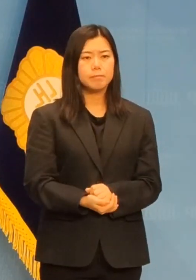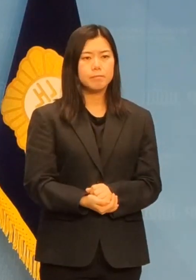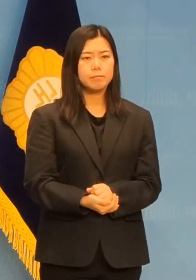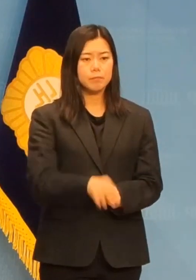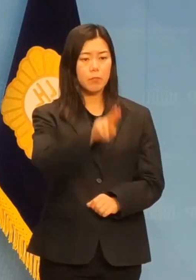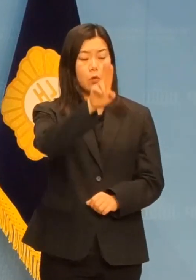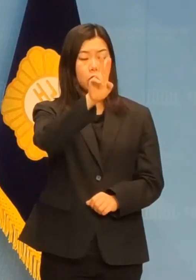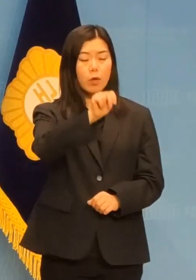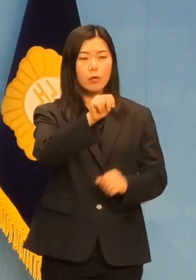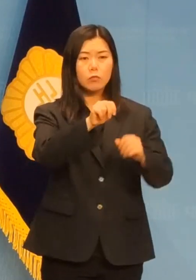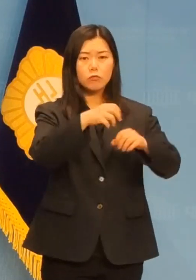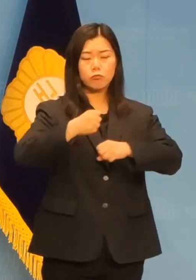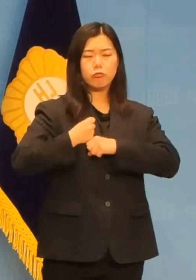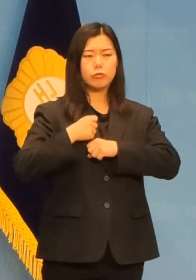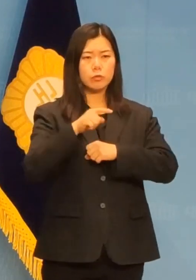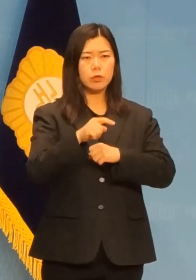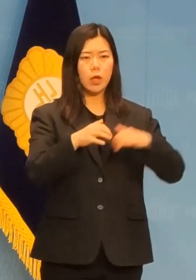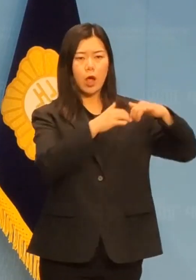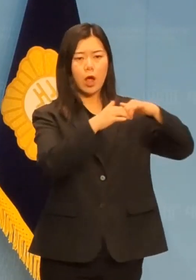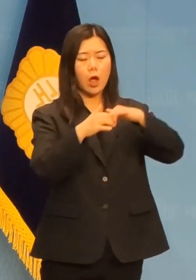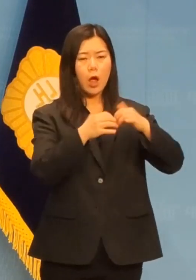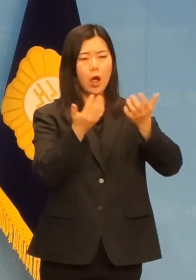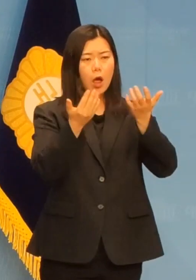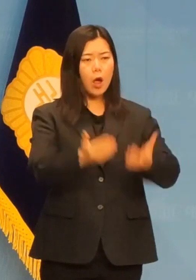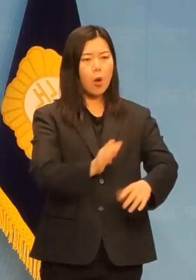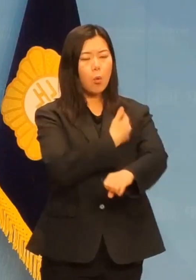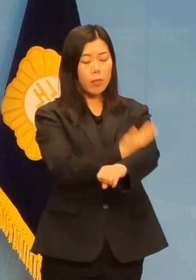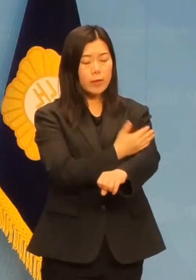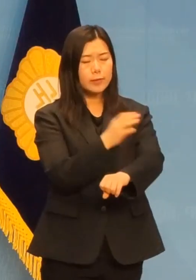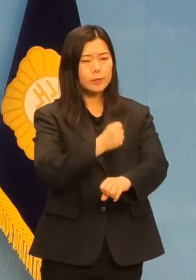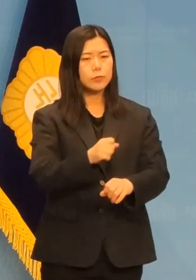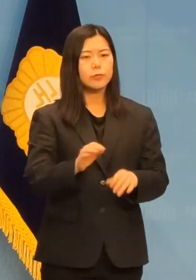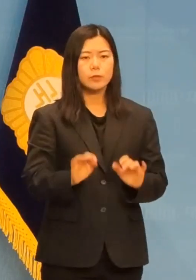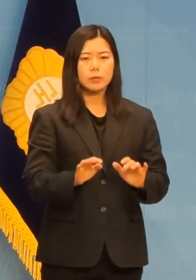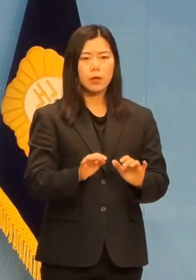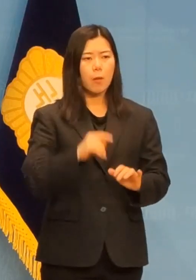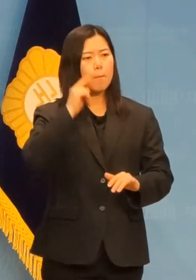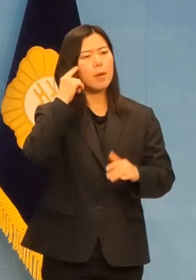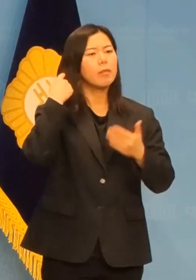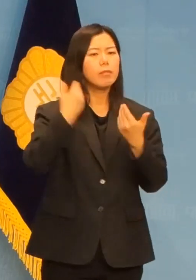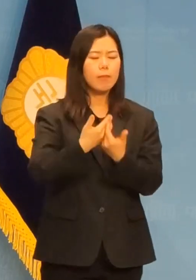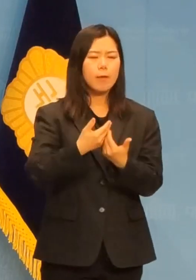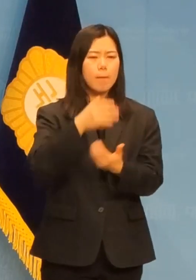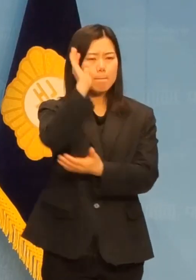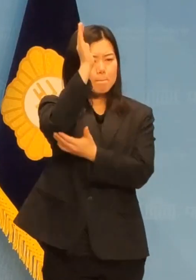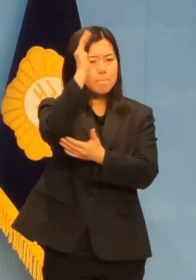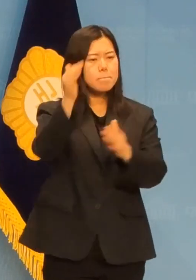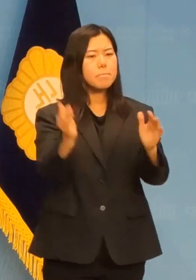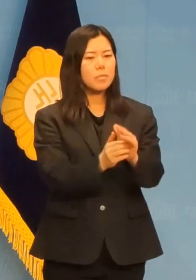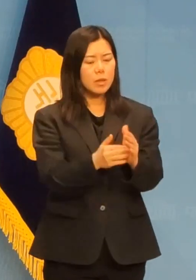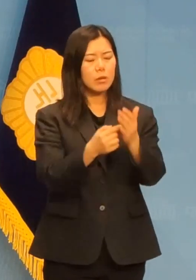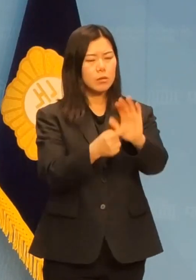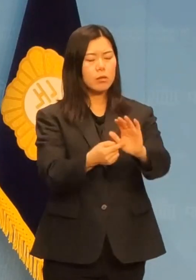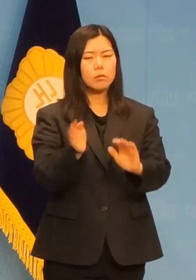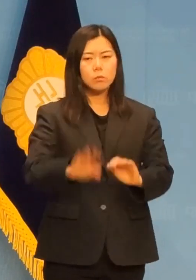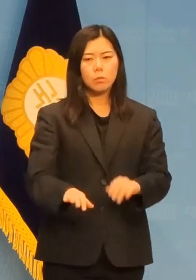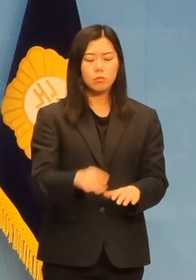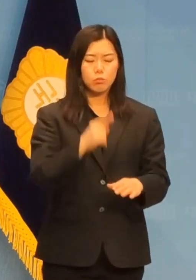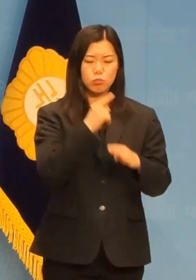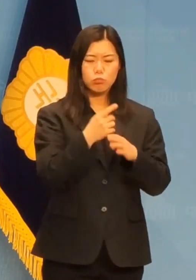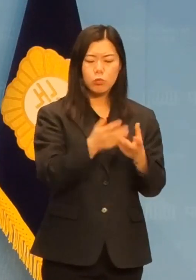유엔군 사령부가 정정협정상의 권한을 근거로 이례적인 반대 성명을 발표했음에도 불구하고